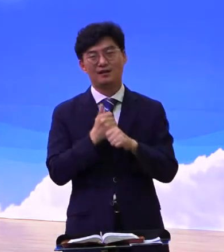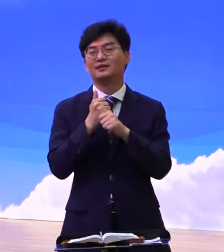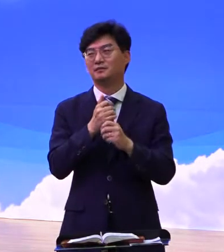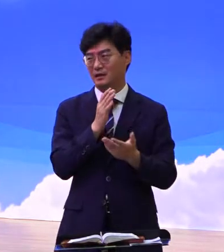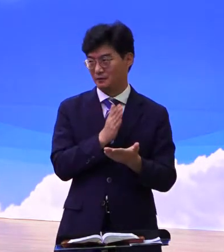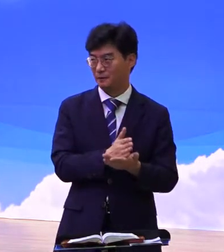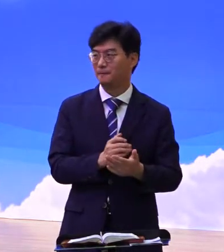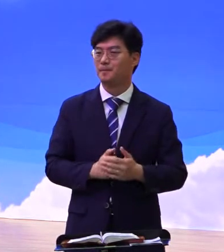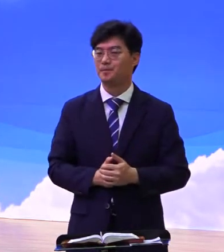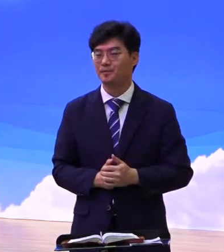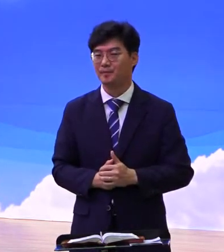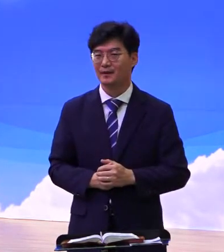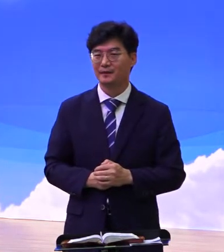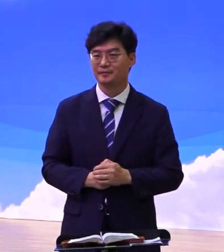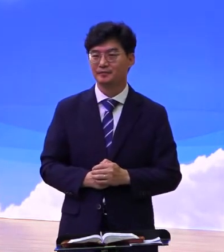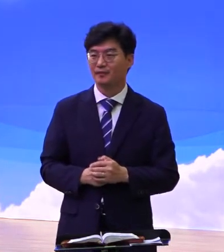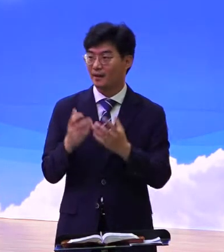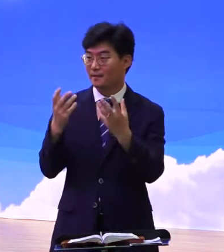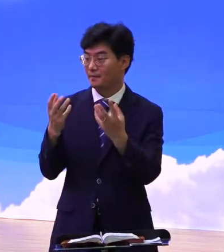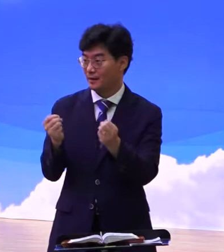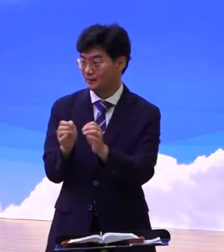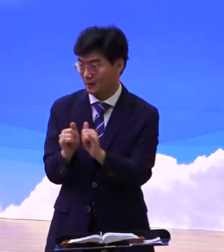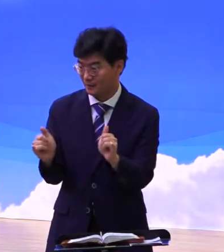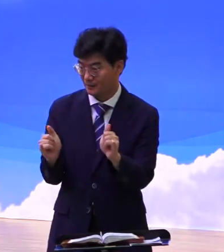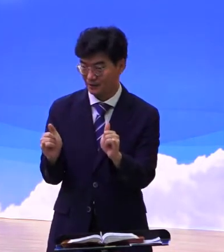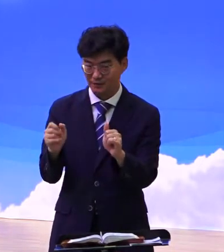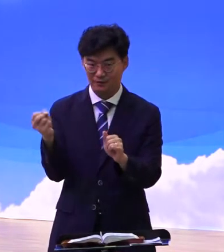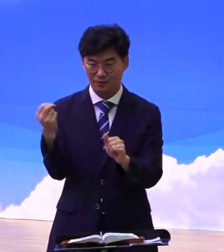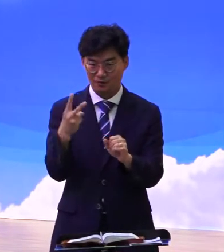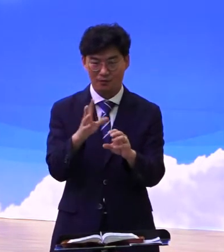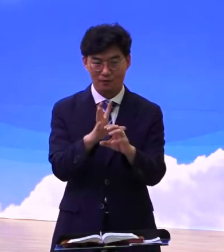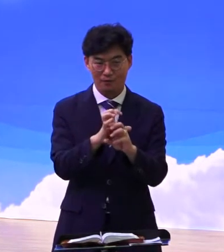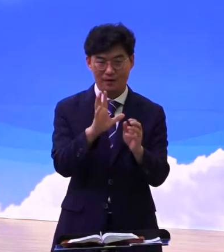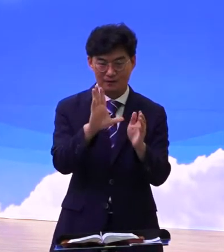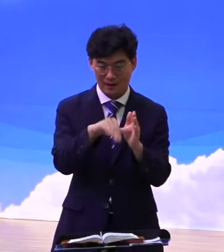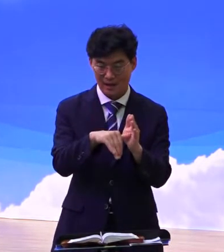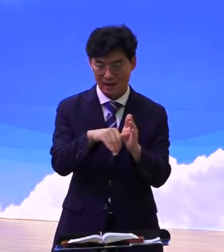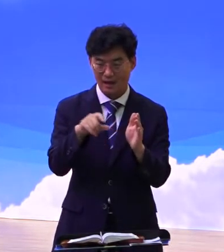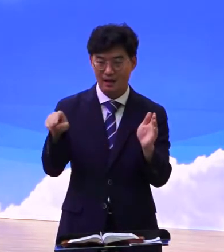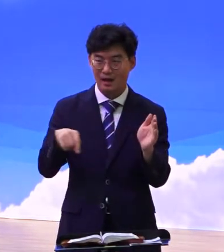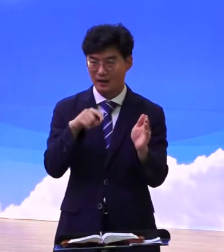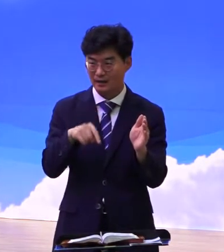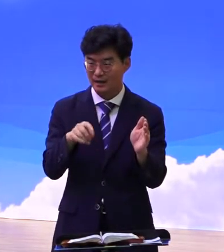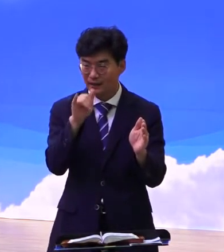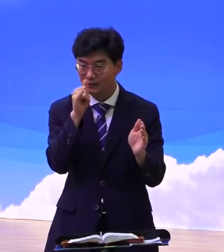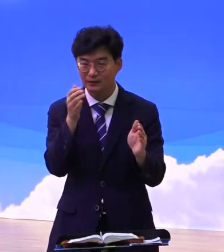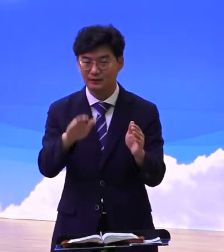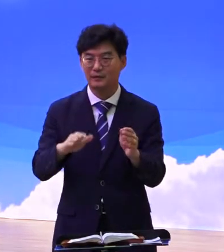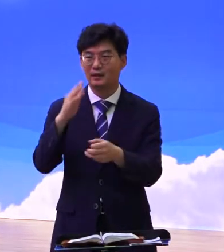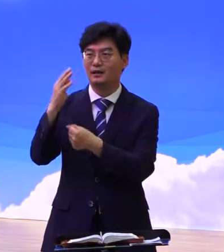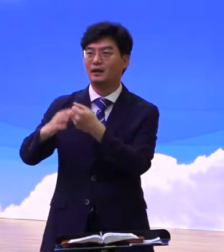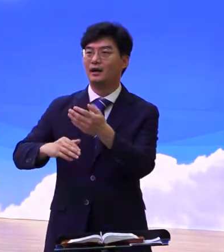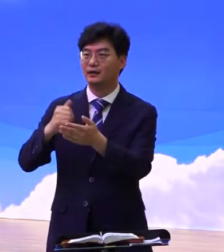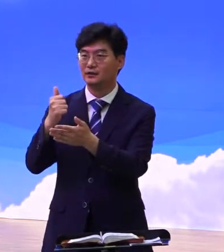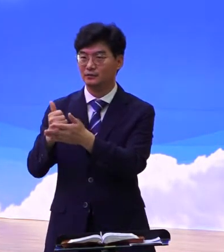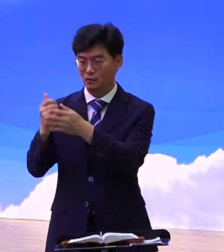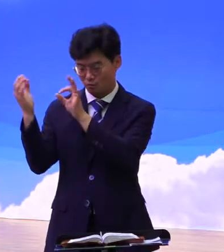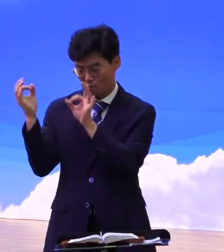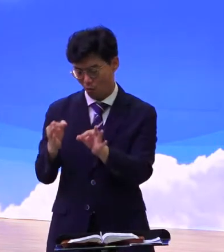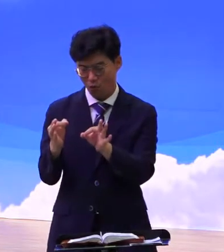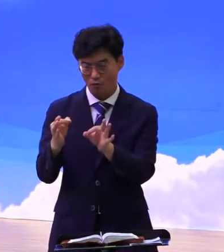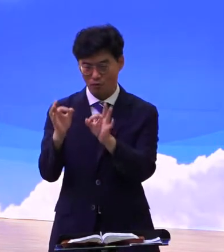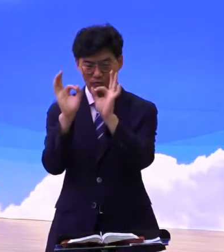많은 사람들이 그렇게 살고 또 시대가 그렇게 흘러간다고 해도 하나님은 여기 있는